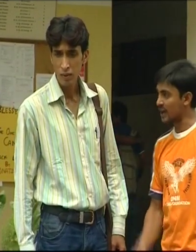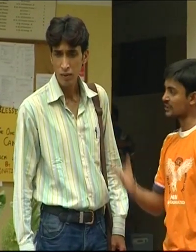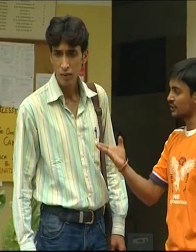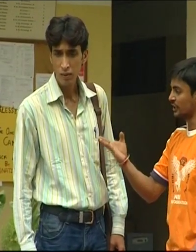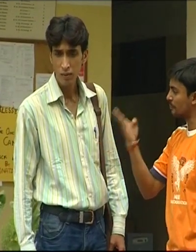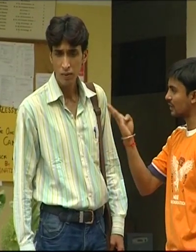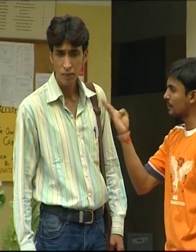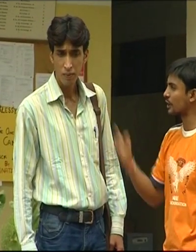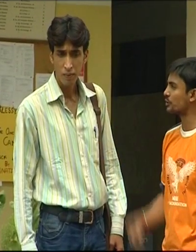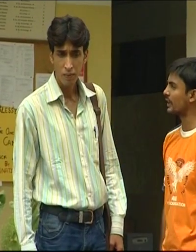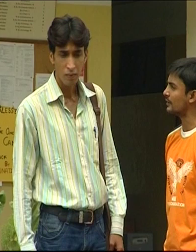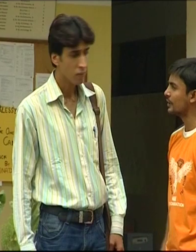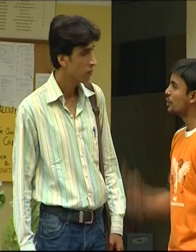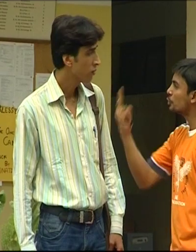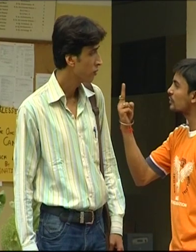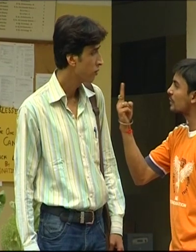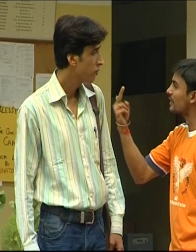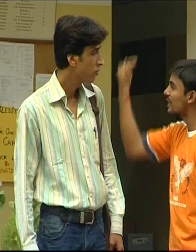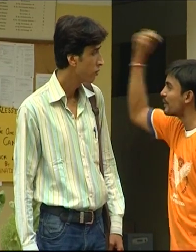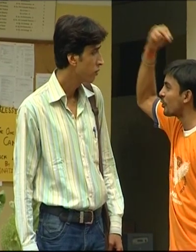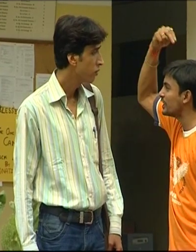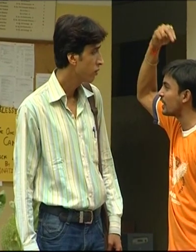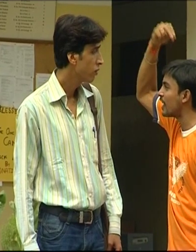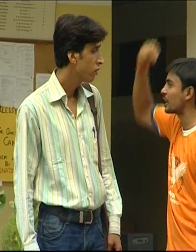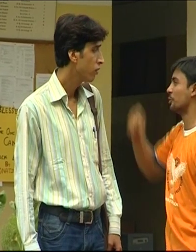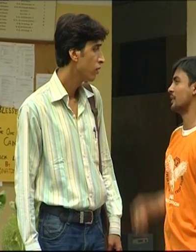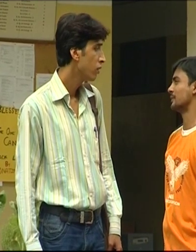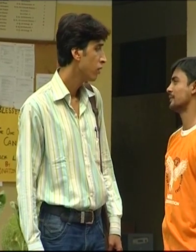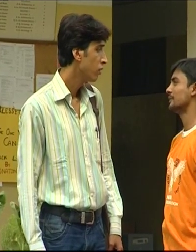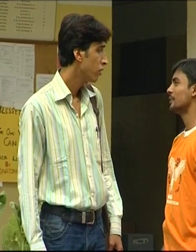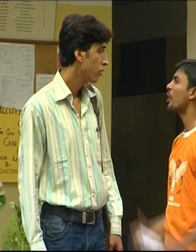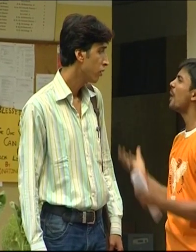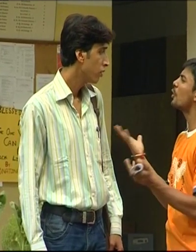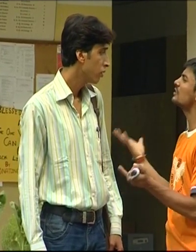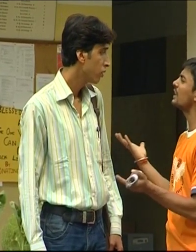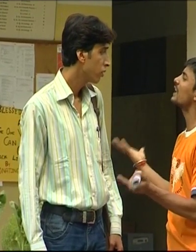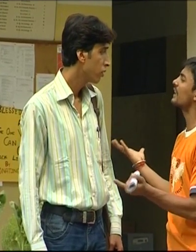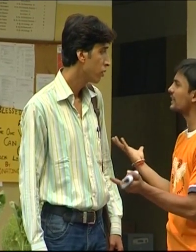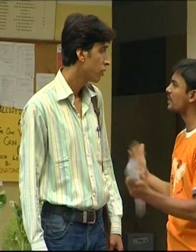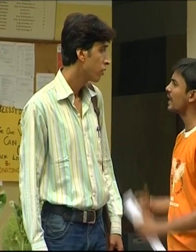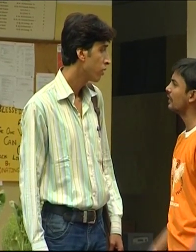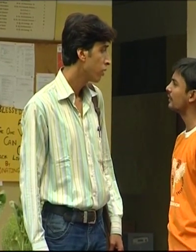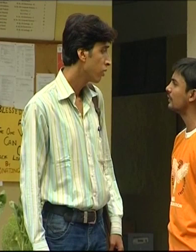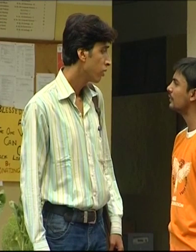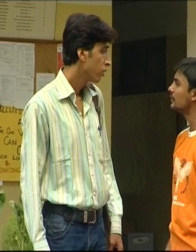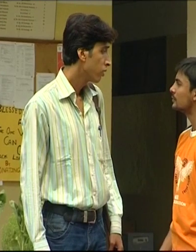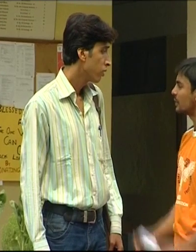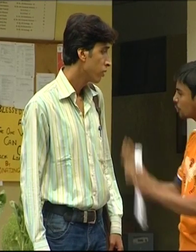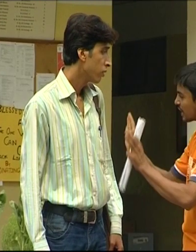तक जिंदगी पढ़ते पढ़ते गुजर गई, 2 साल बाद सर पे नौकरी की तलवार टंगी होगी और हम कौन सा लाट कलेक्टर बन जाएंगे, बस गुजारे